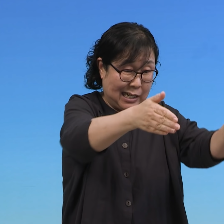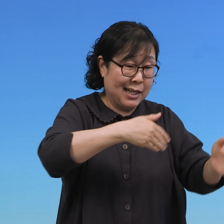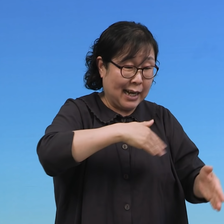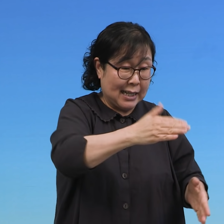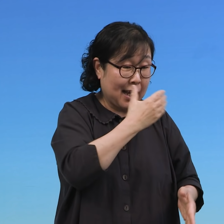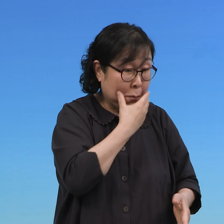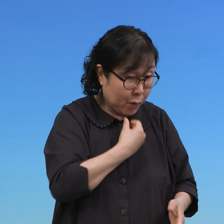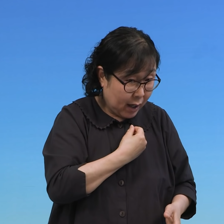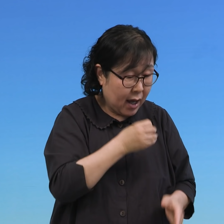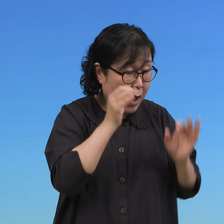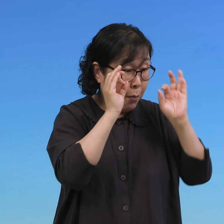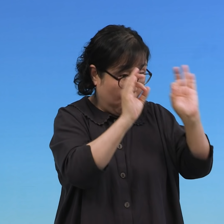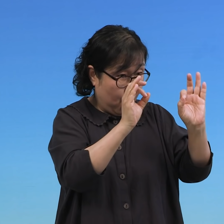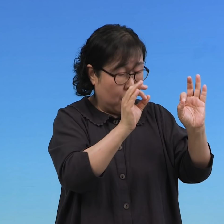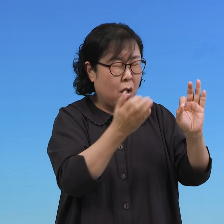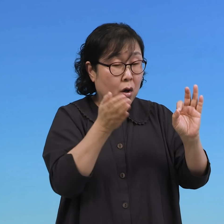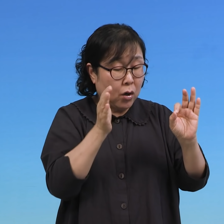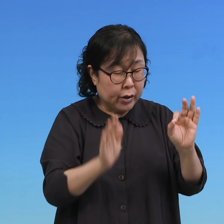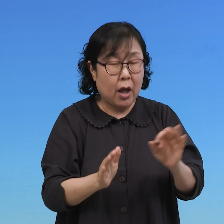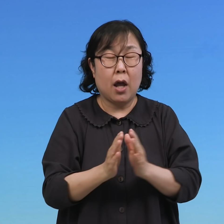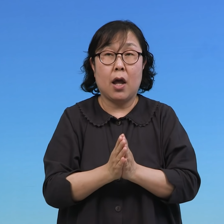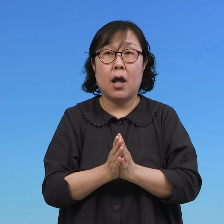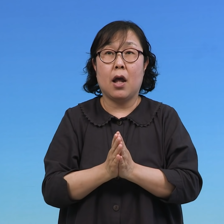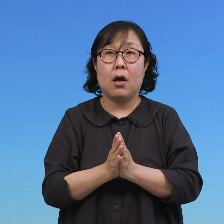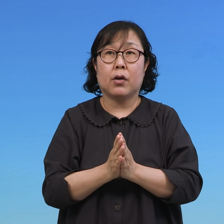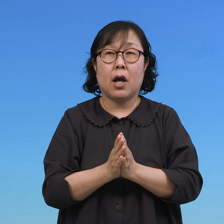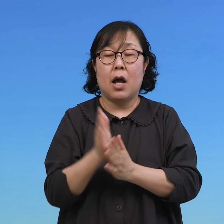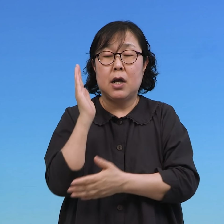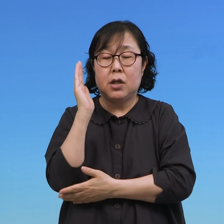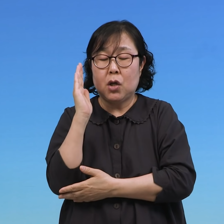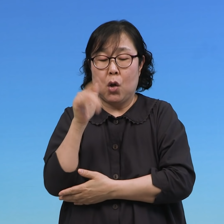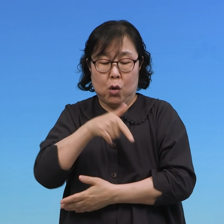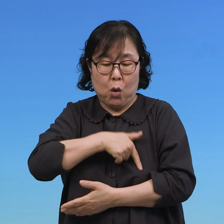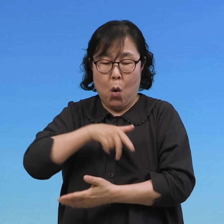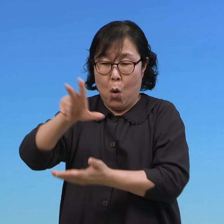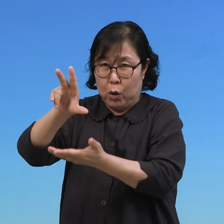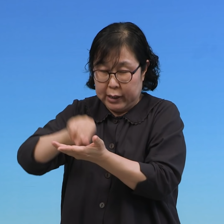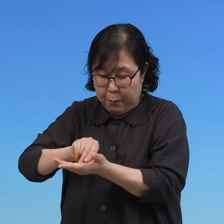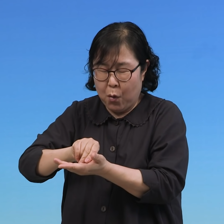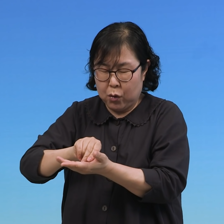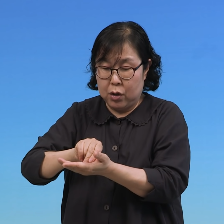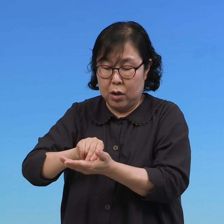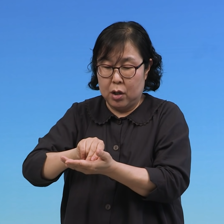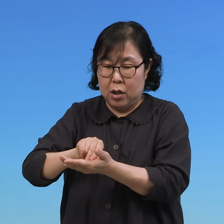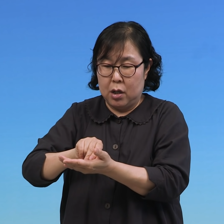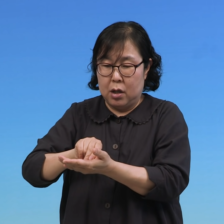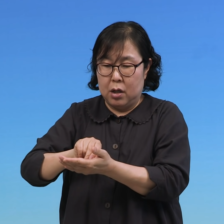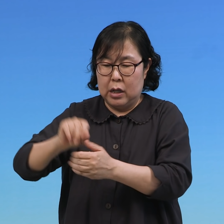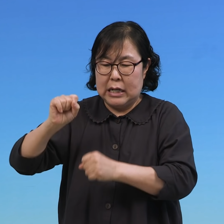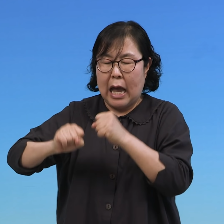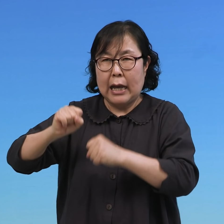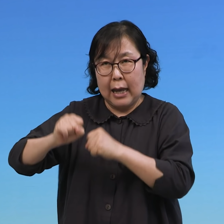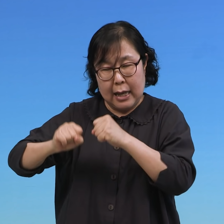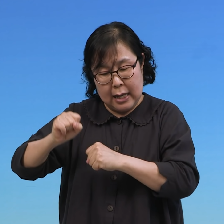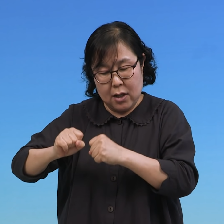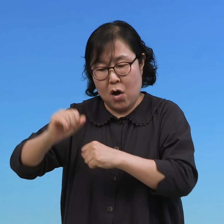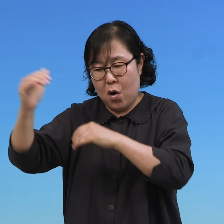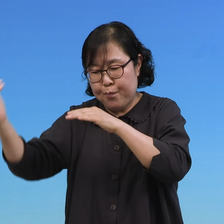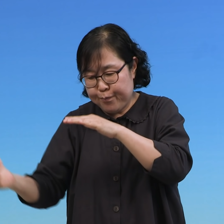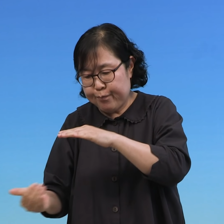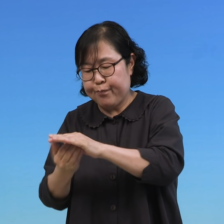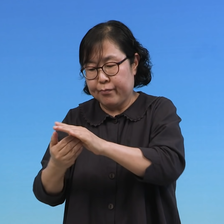행복한 삶이냐고요. 그런데 여러분 우리가 바로 이 설교 제목을 구현해내야 될 책임이 있다는